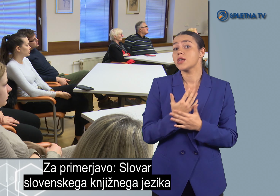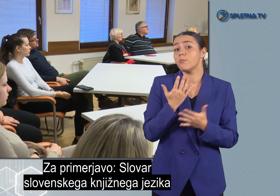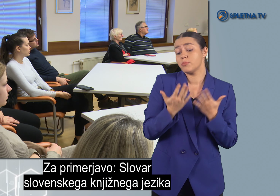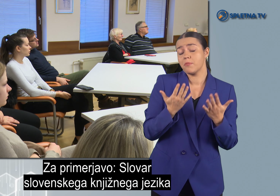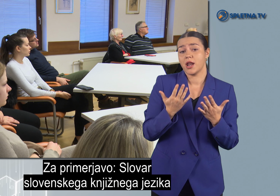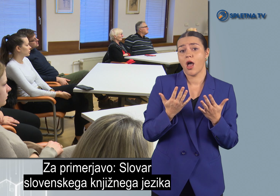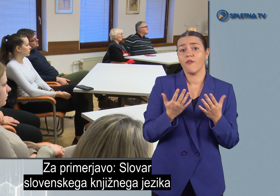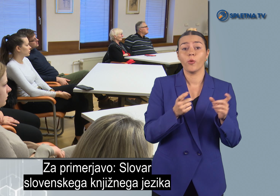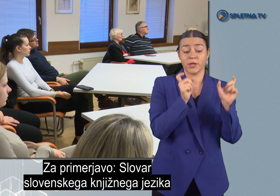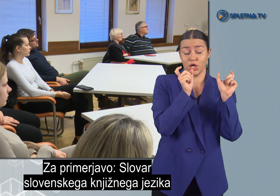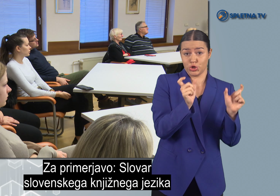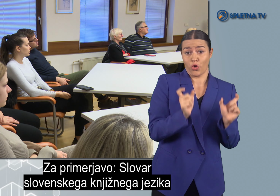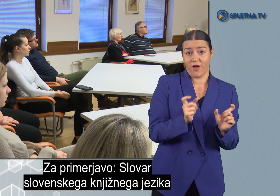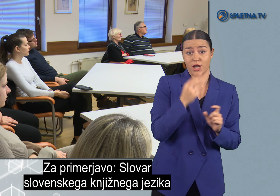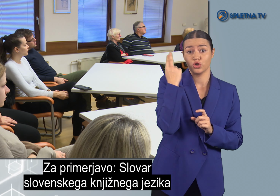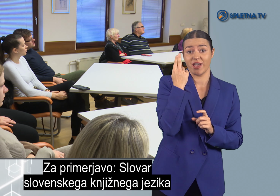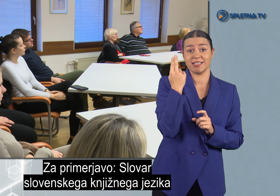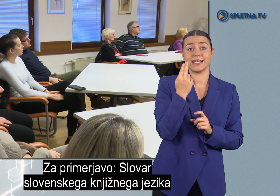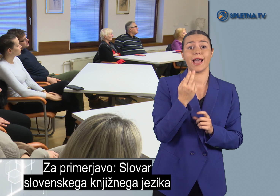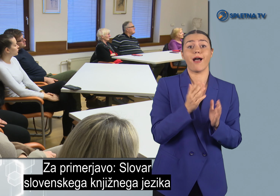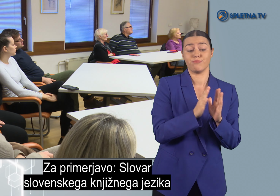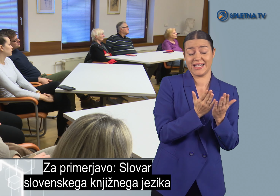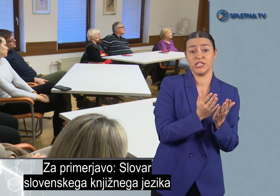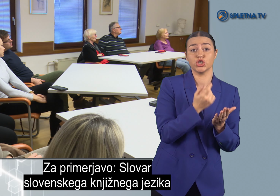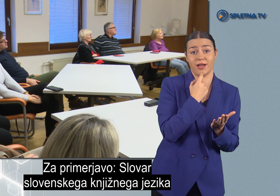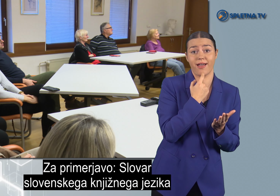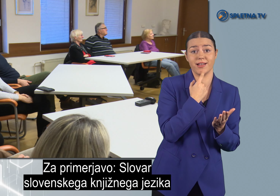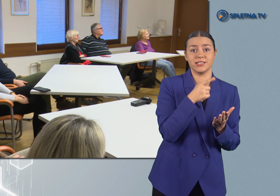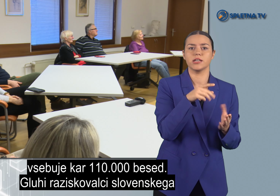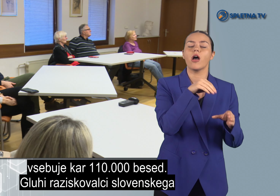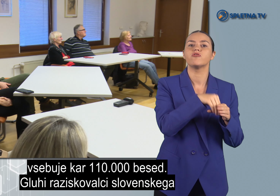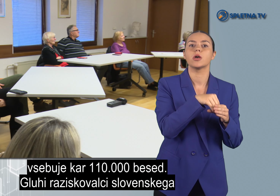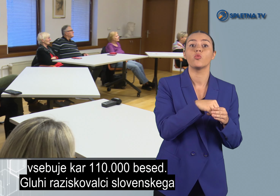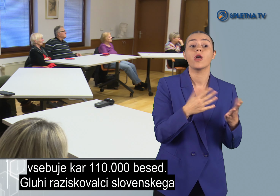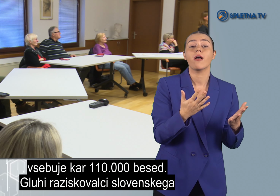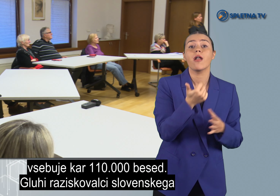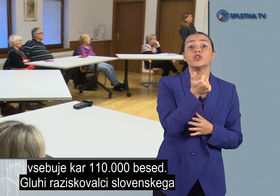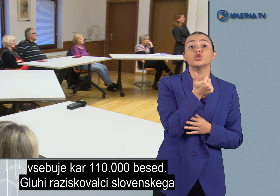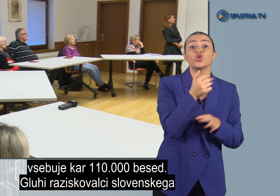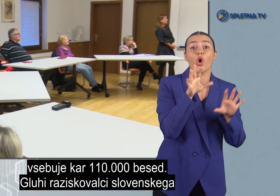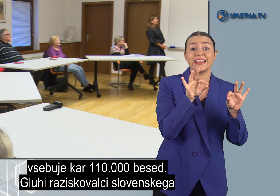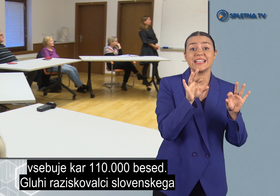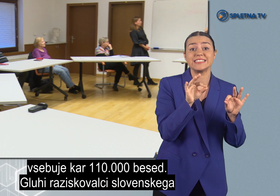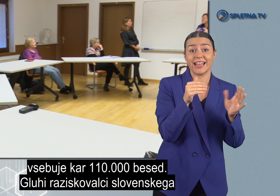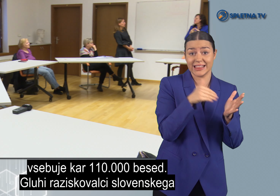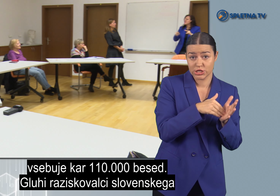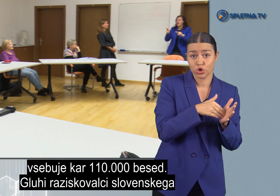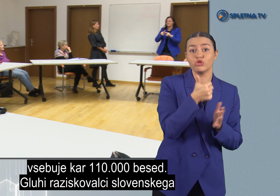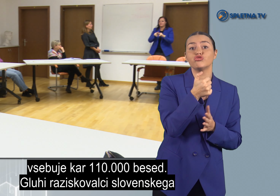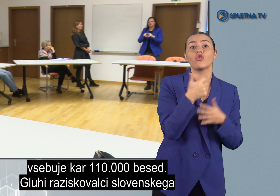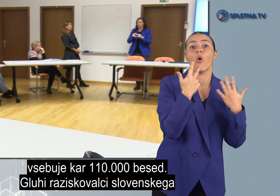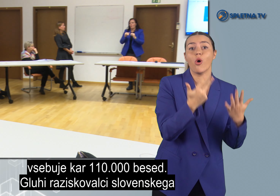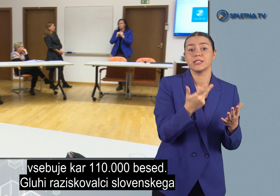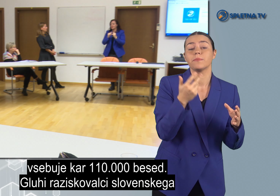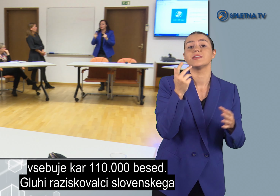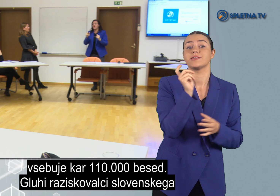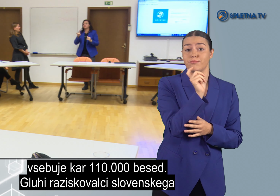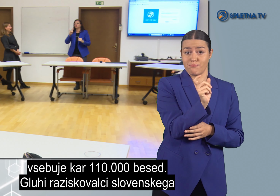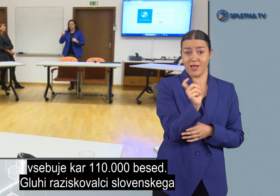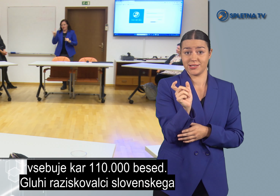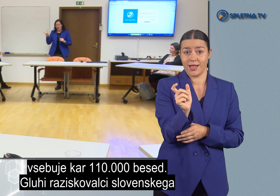Za primerjavo, slovar slovenskega knjižnega jezika vsebuje kar 110.000 besed.